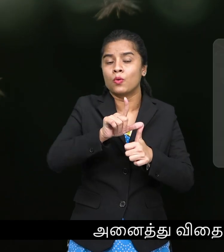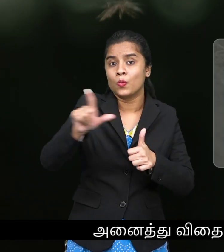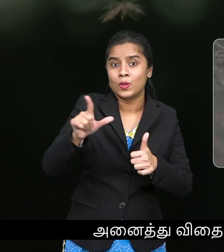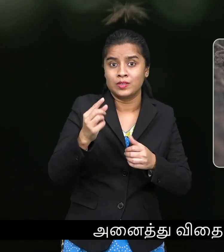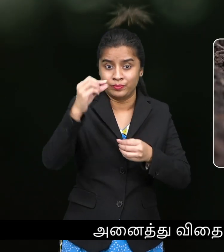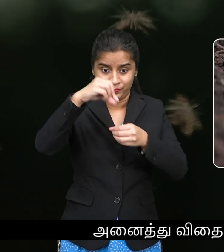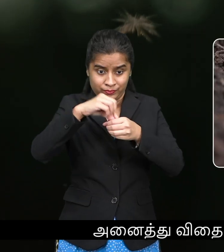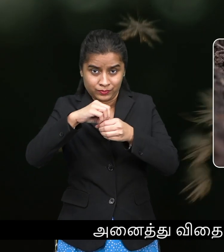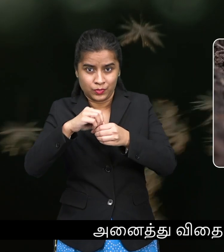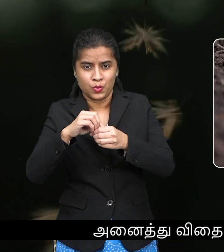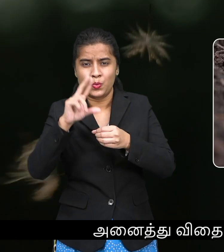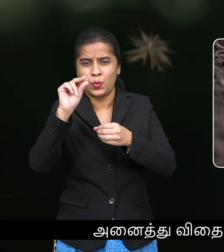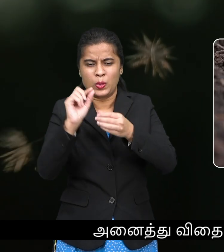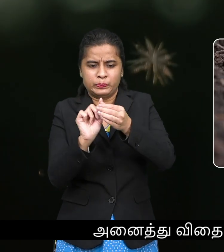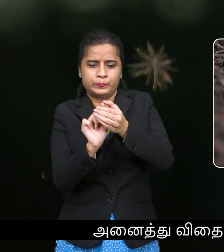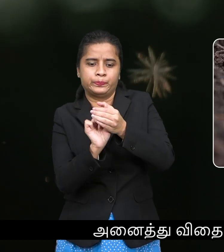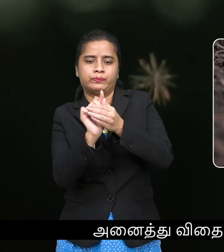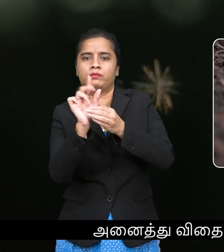அனைத்து விதைகளும் முளைப்பதில்லை.